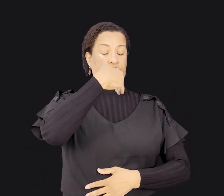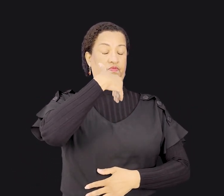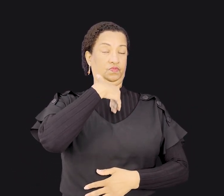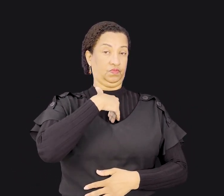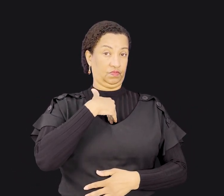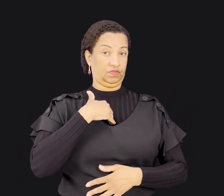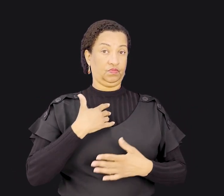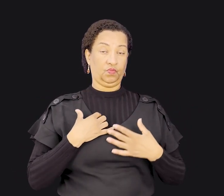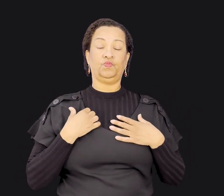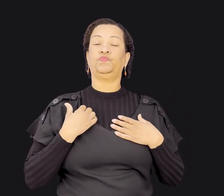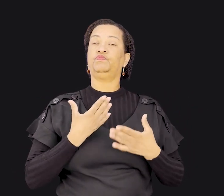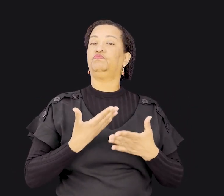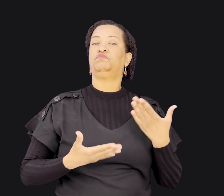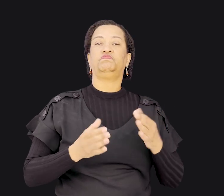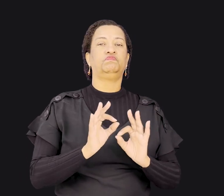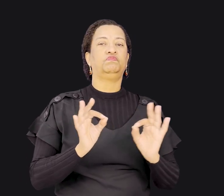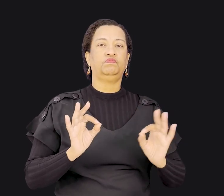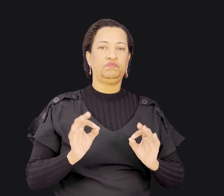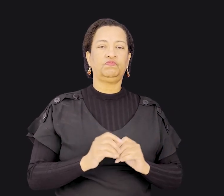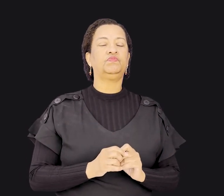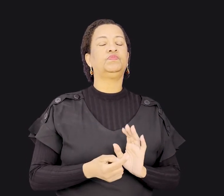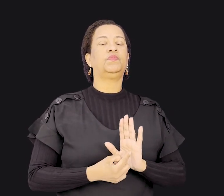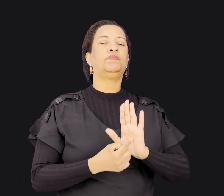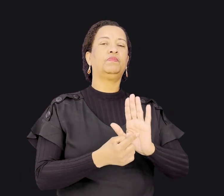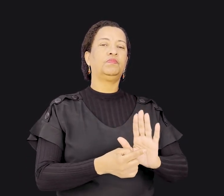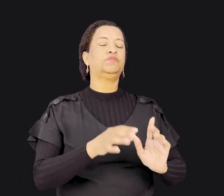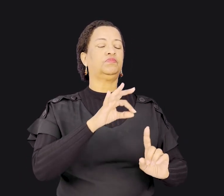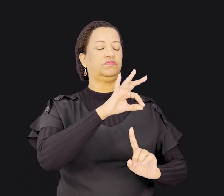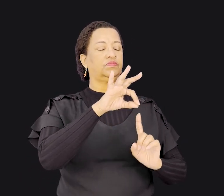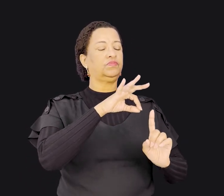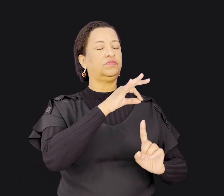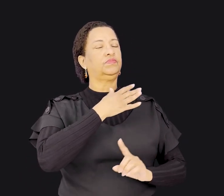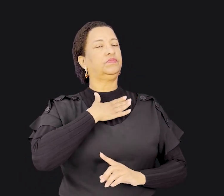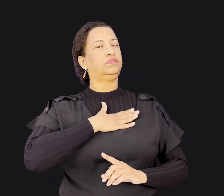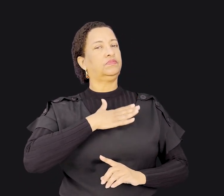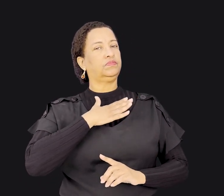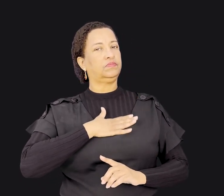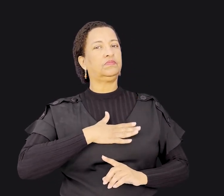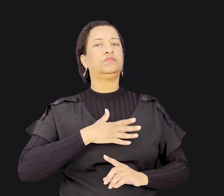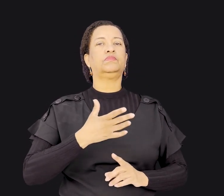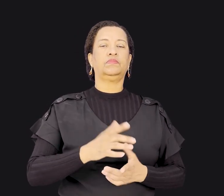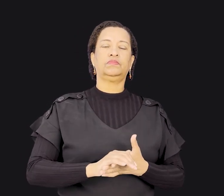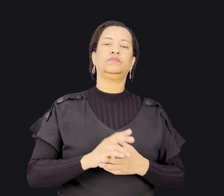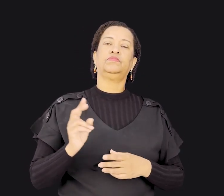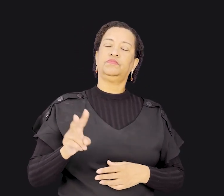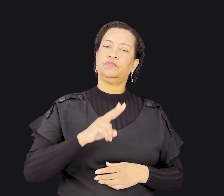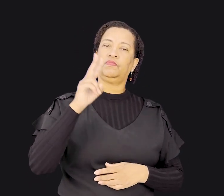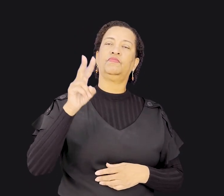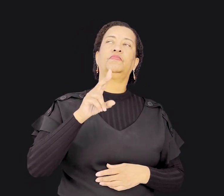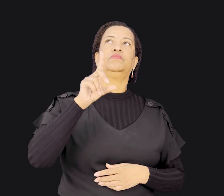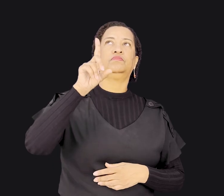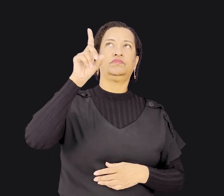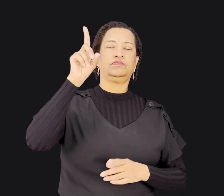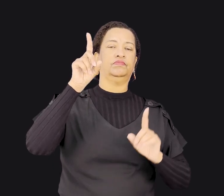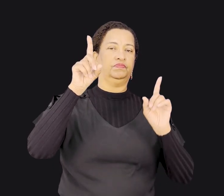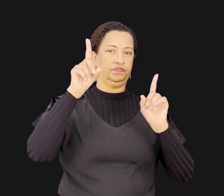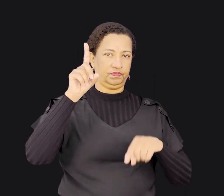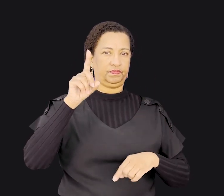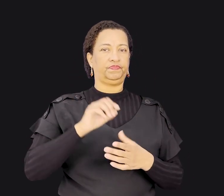não perece, beleza demonstrada num espírito dócil e tranquilo, o que é de grande valor para Deus. Pois era assim